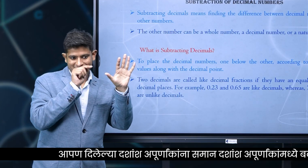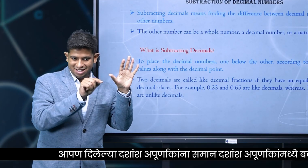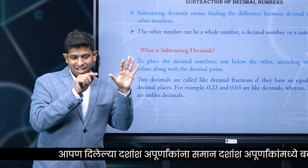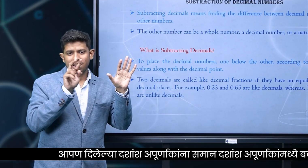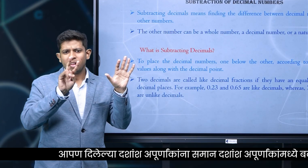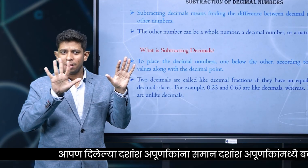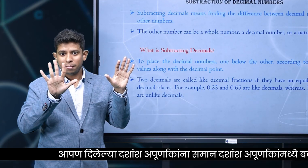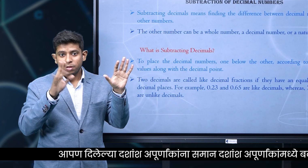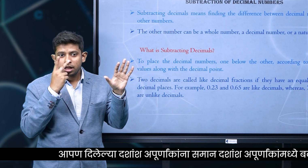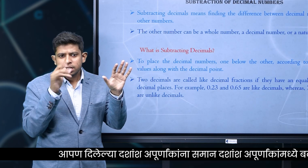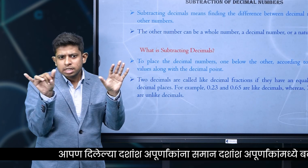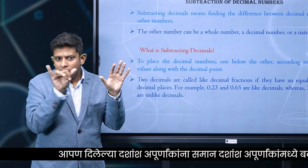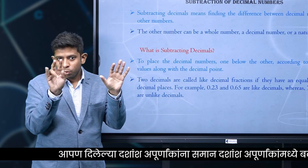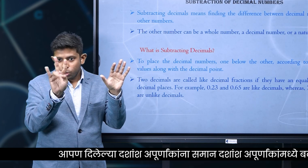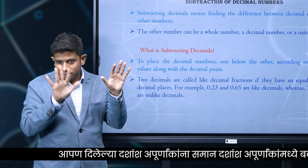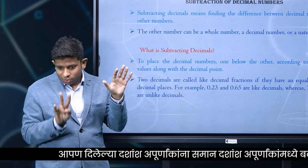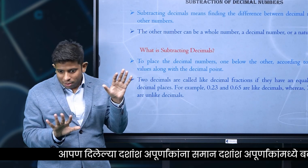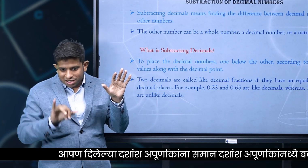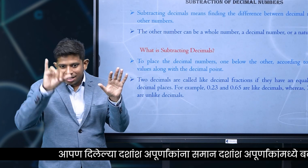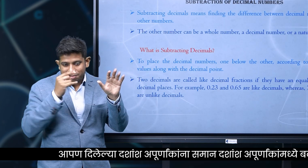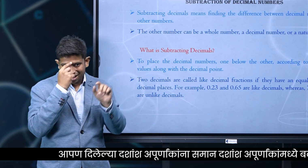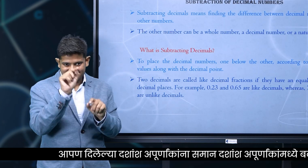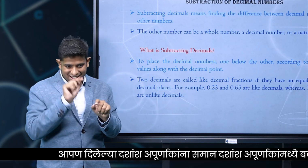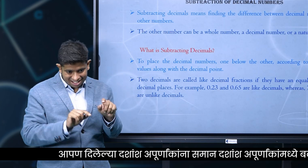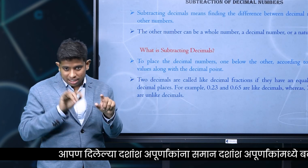दशांश अपूर्णांकांना समान दशांश अपूर्णांकांमध्ये बदलतो.